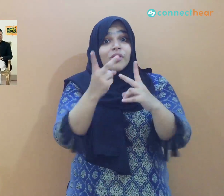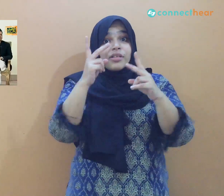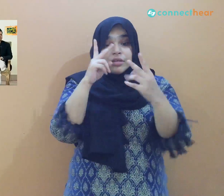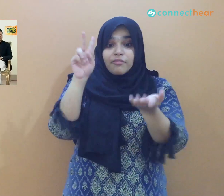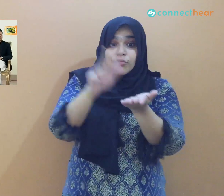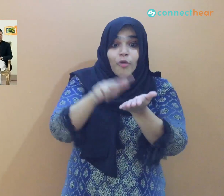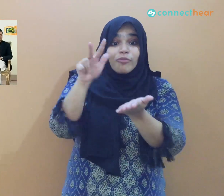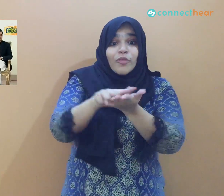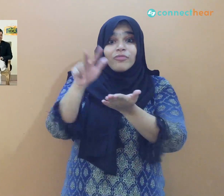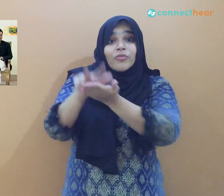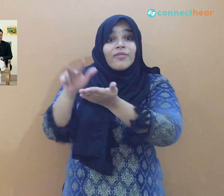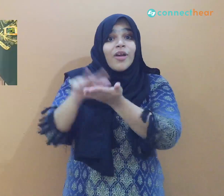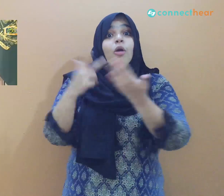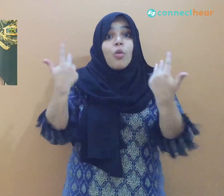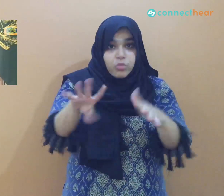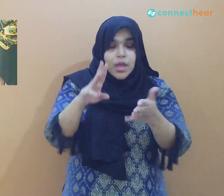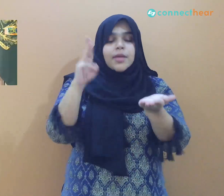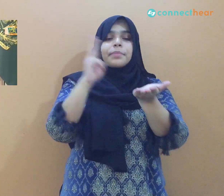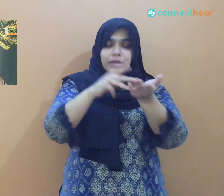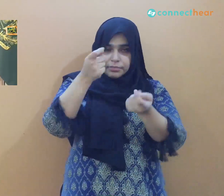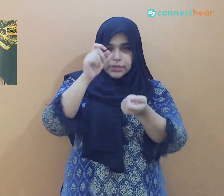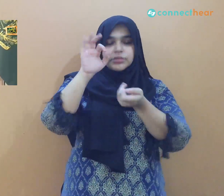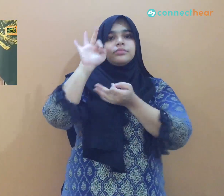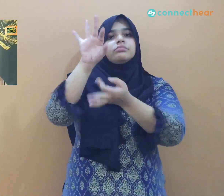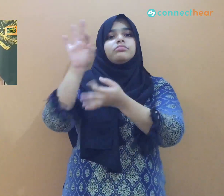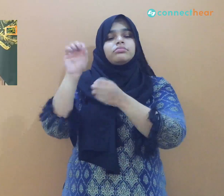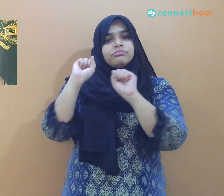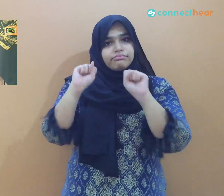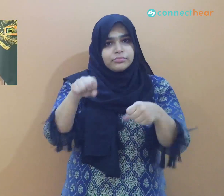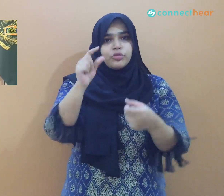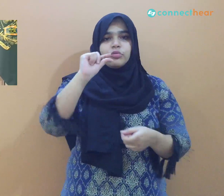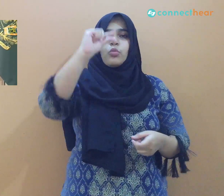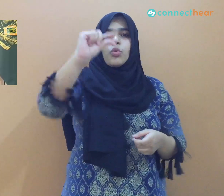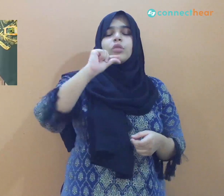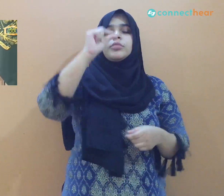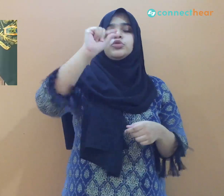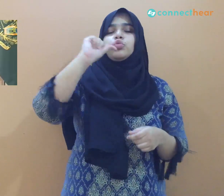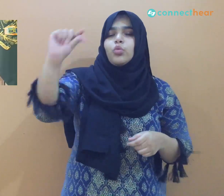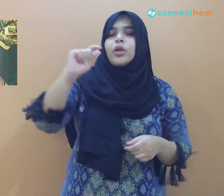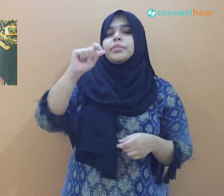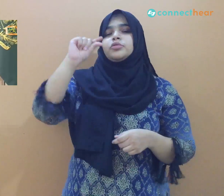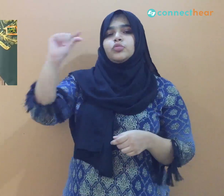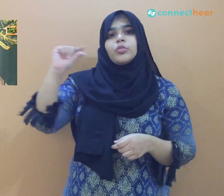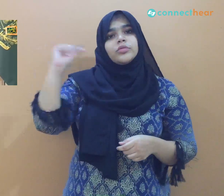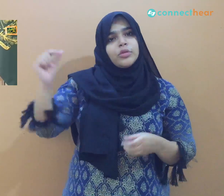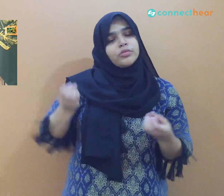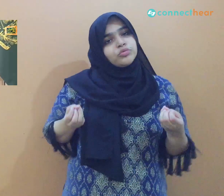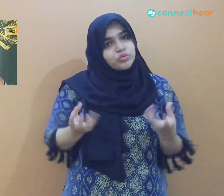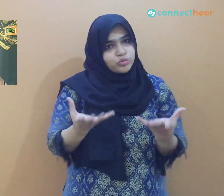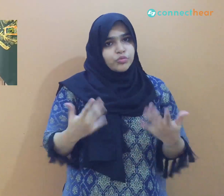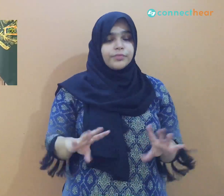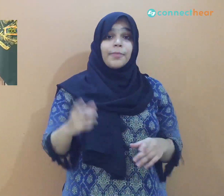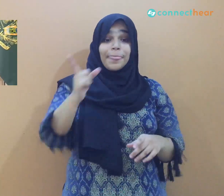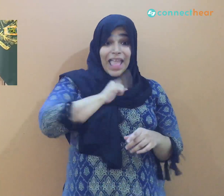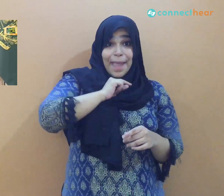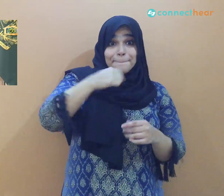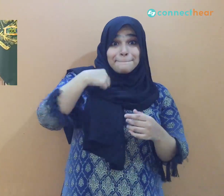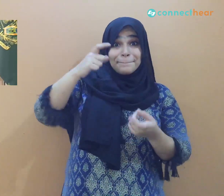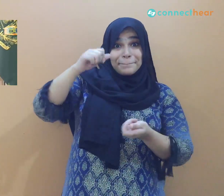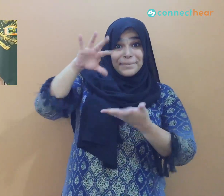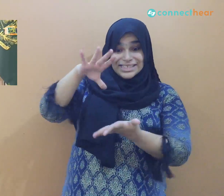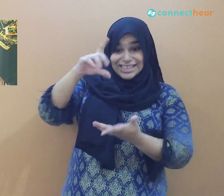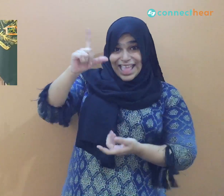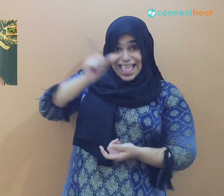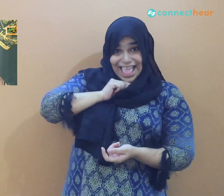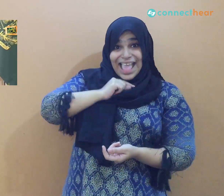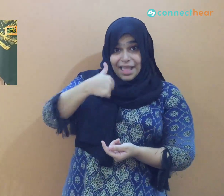کوالیفائی کر چکے ہیں ان کو منڈے سے پیسہ ملنا شروع ہو جائے گا جو پرائم منسٹر ریلیف فنڈ سے. اور میرا جو سارا فنڈ ہے وہ صرف